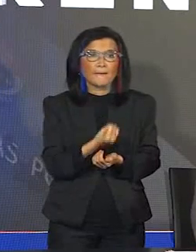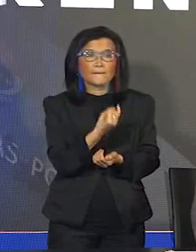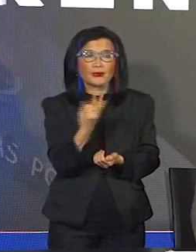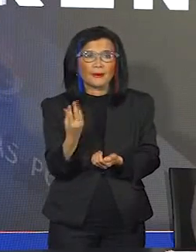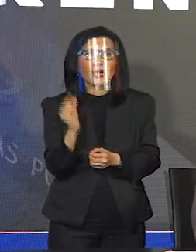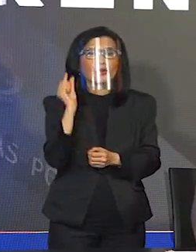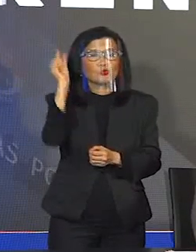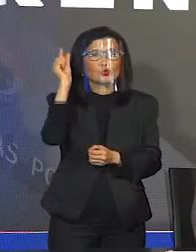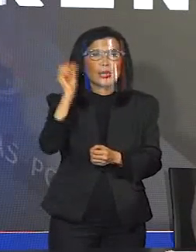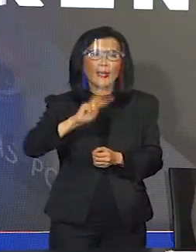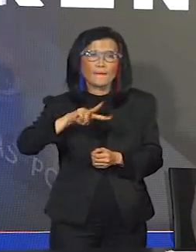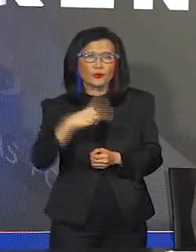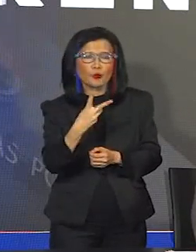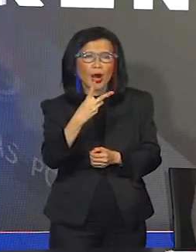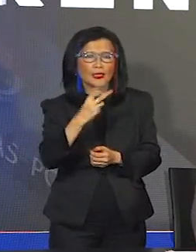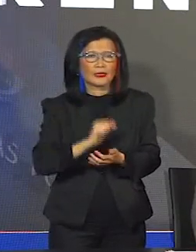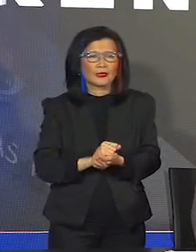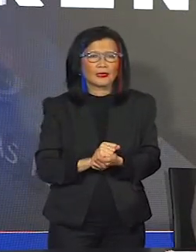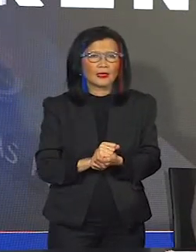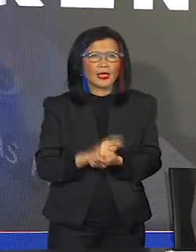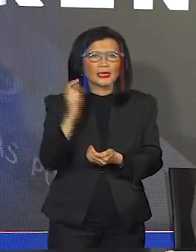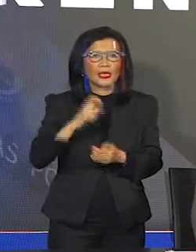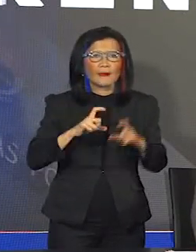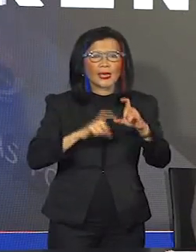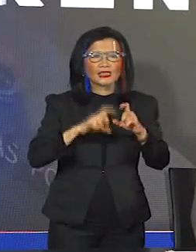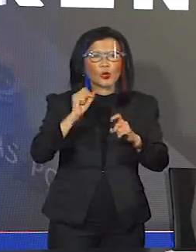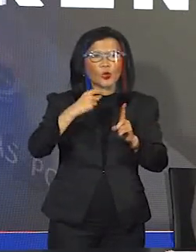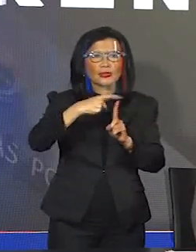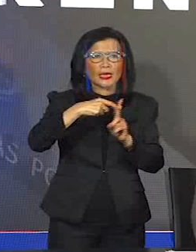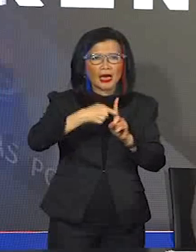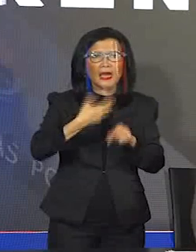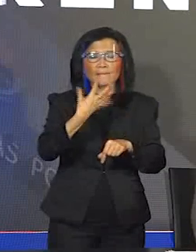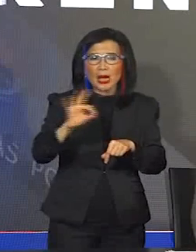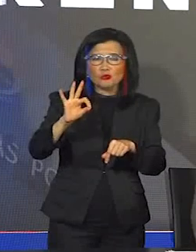beberapa usulan perubahan dalam SOTK yang baru